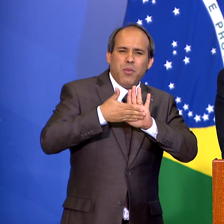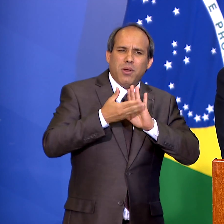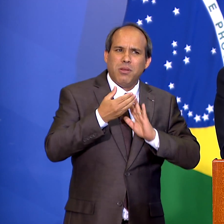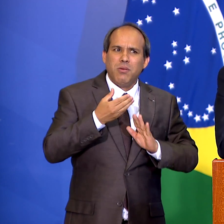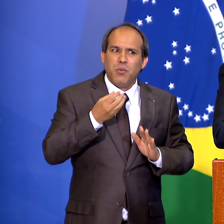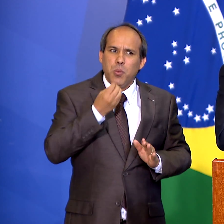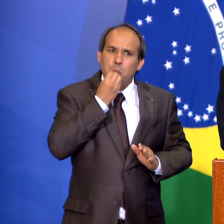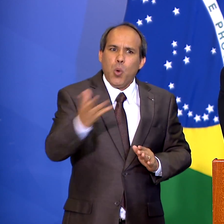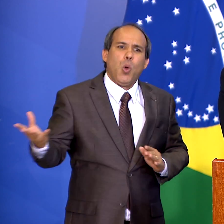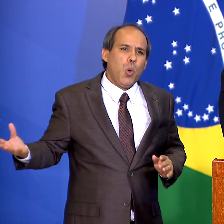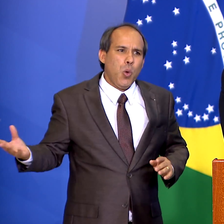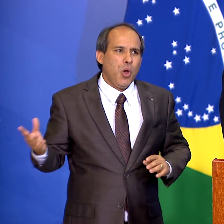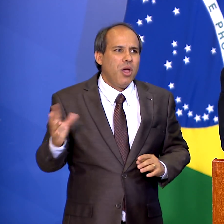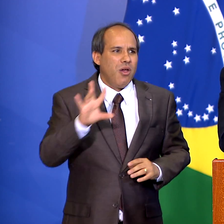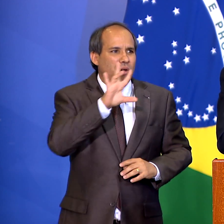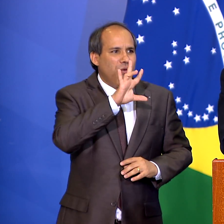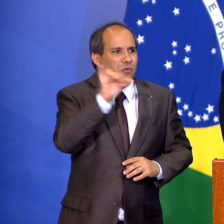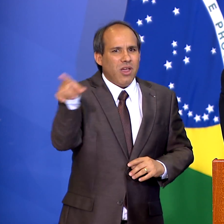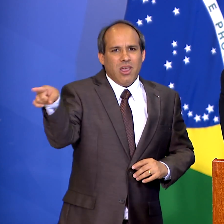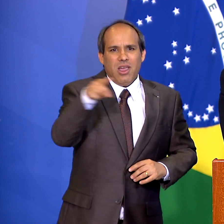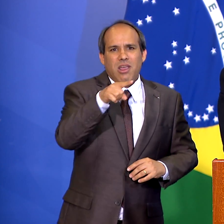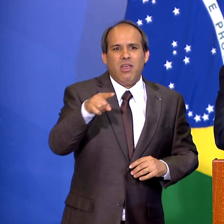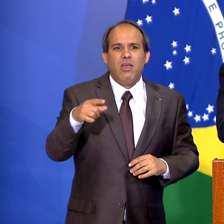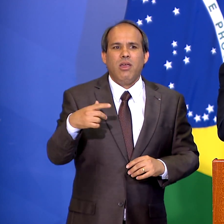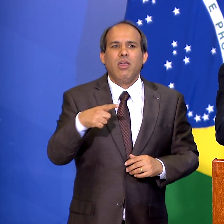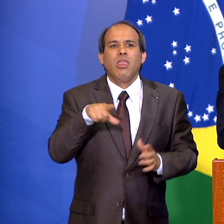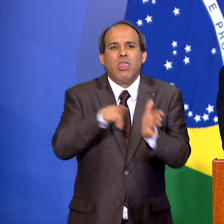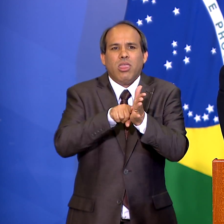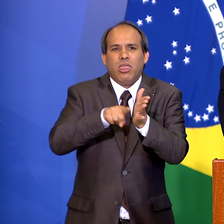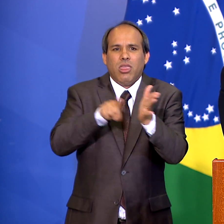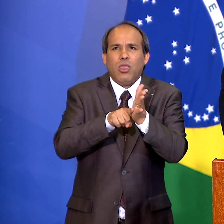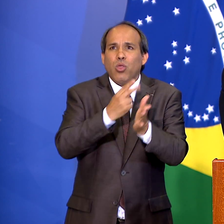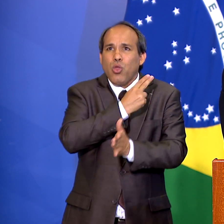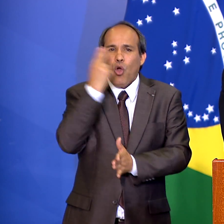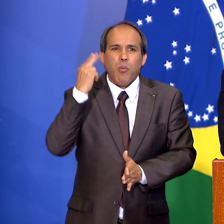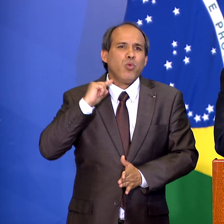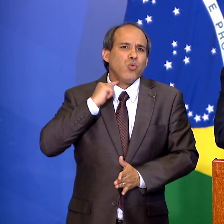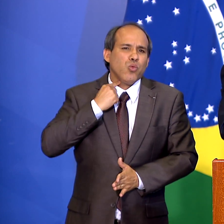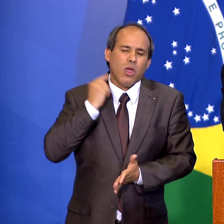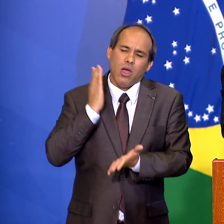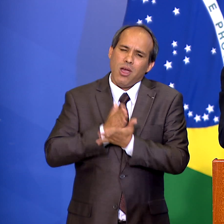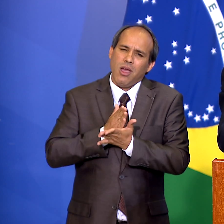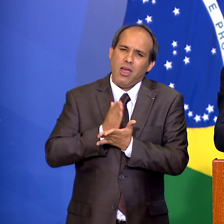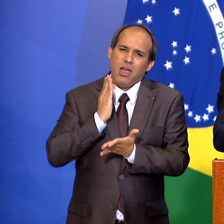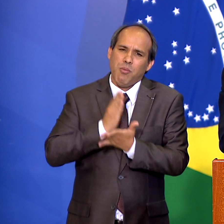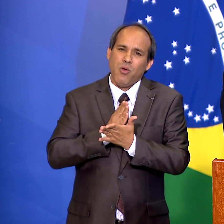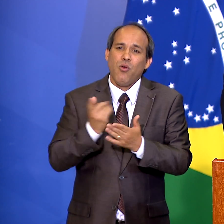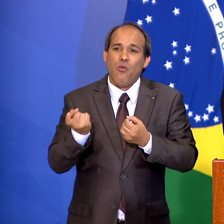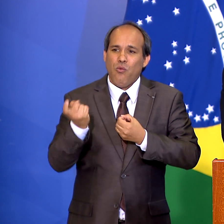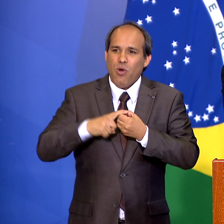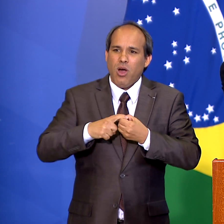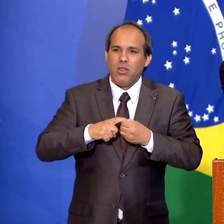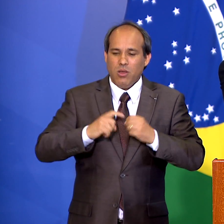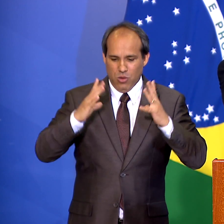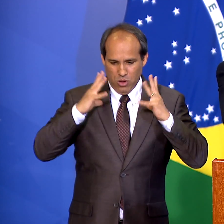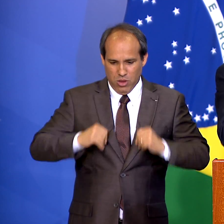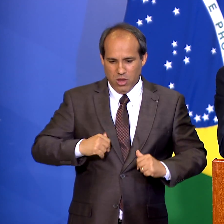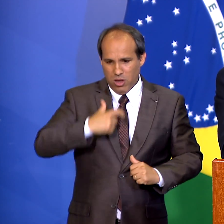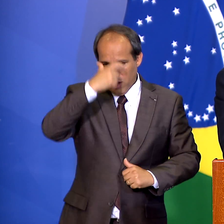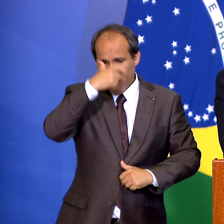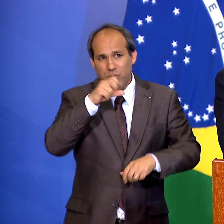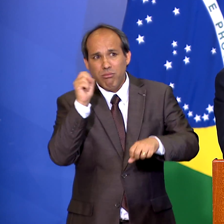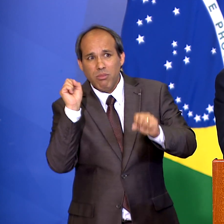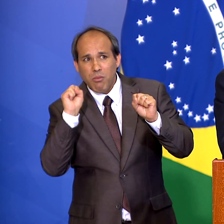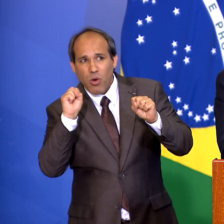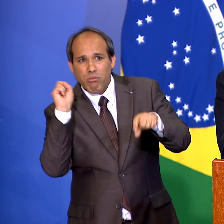tentadora, vai tirar essa turma da inadimplência e vai recolocá-la, então, no mercado, né, com pessoas